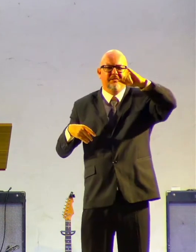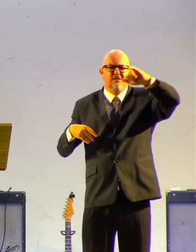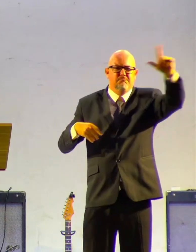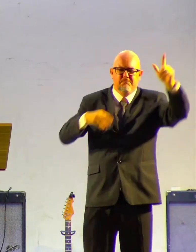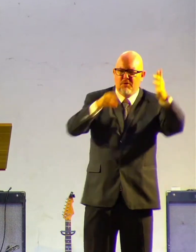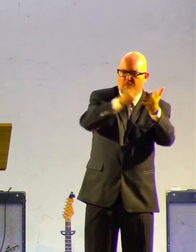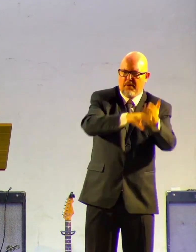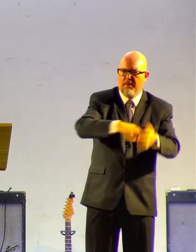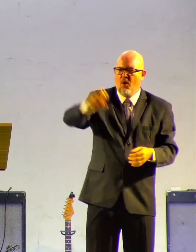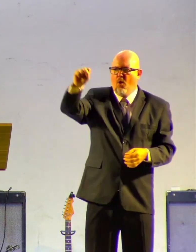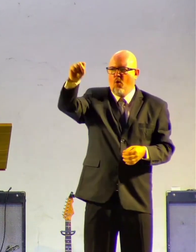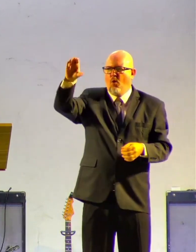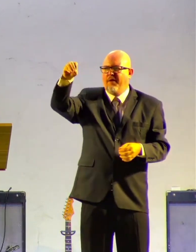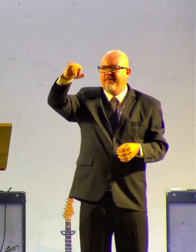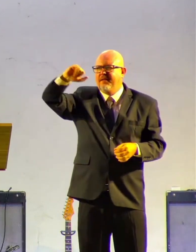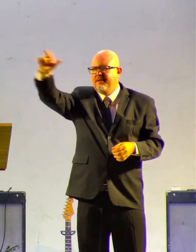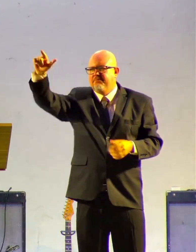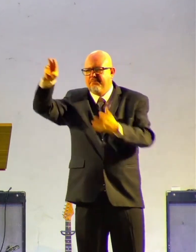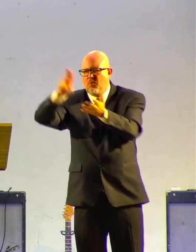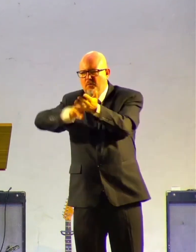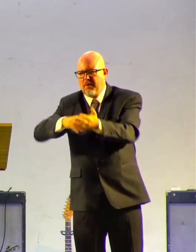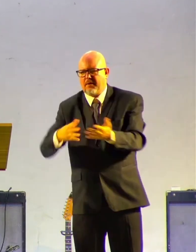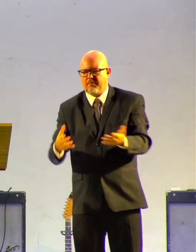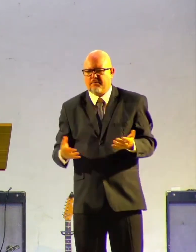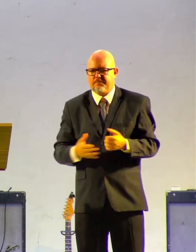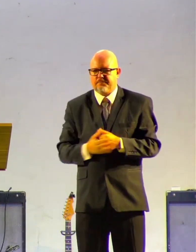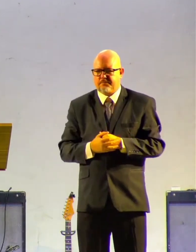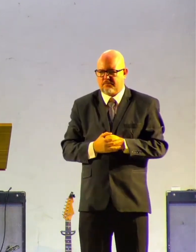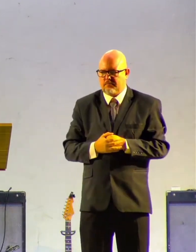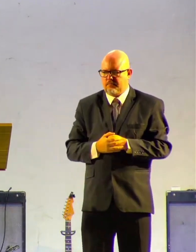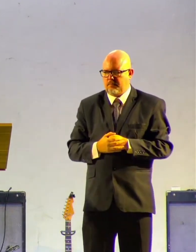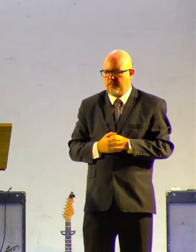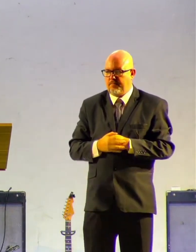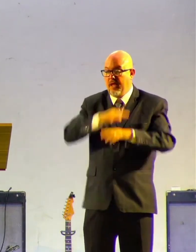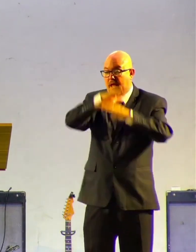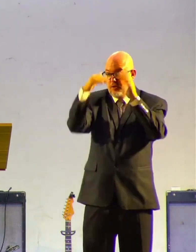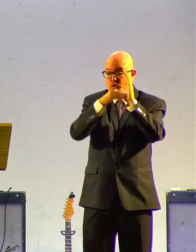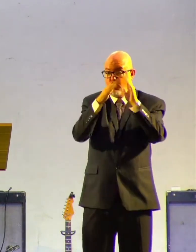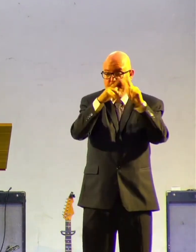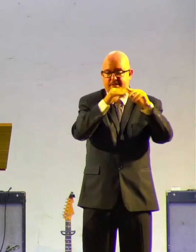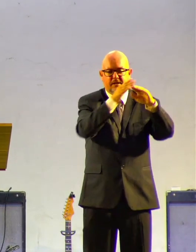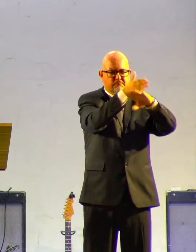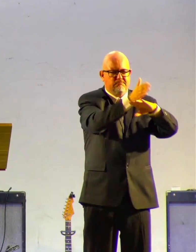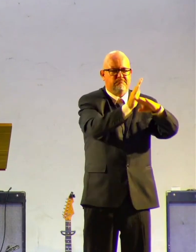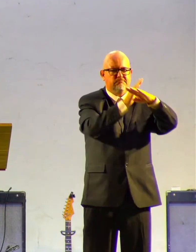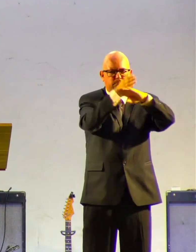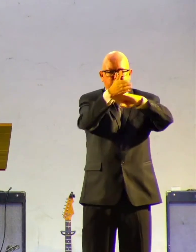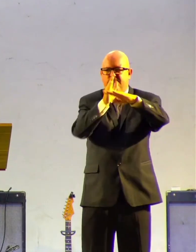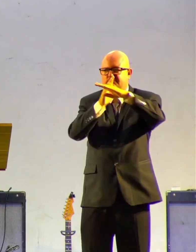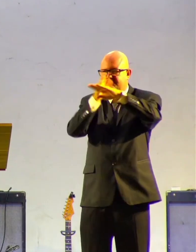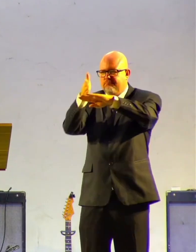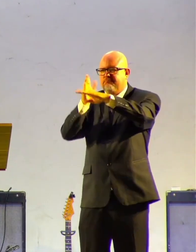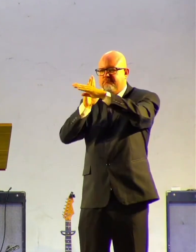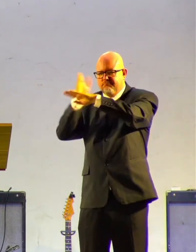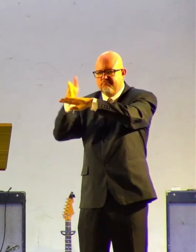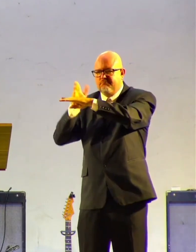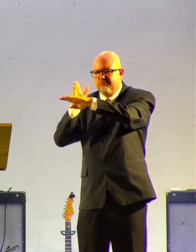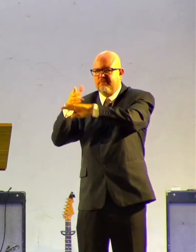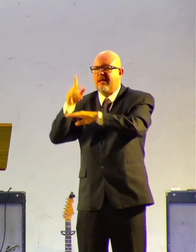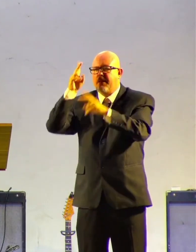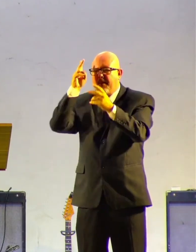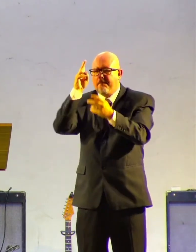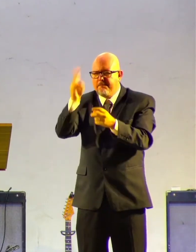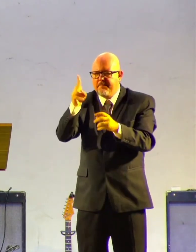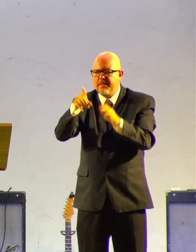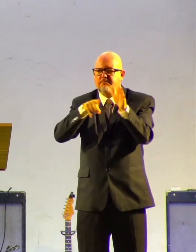membros, de 80 mil membros. E em todas essas igrejas que passamos, fizemos a